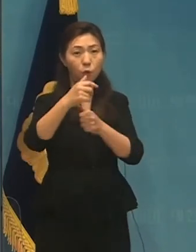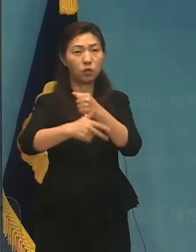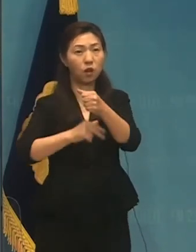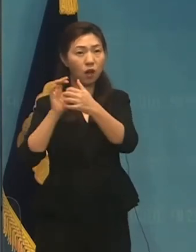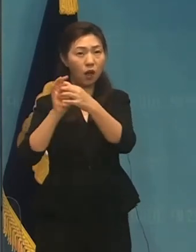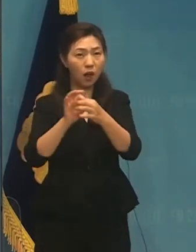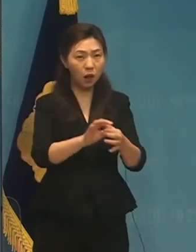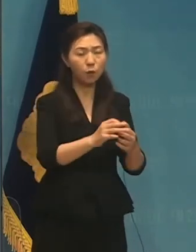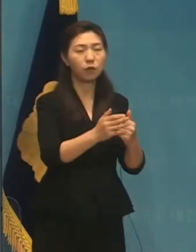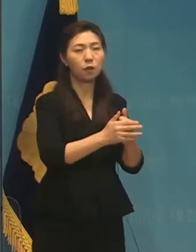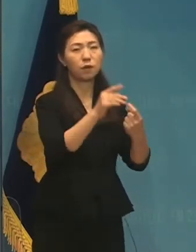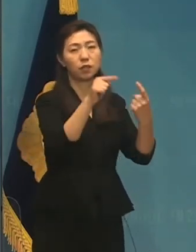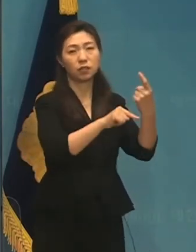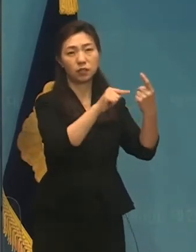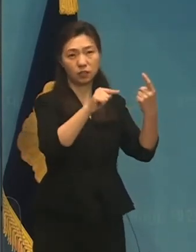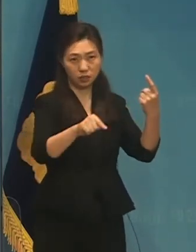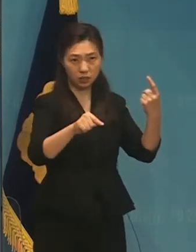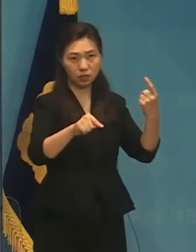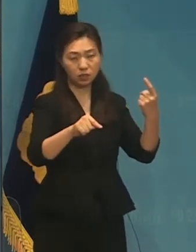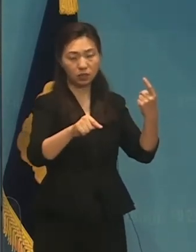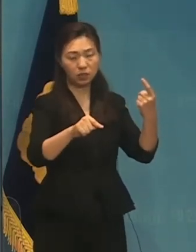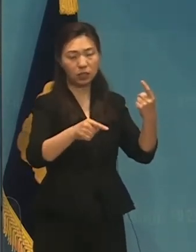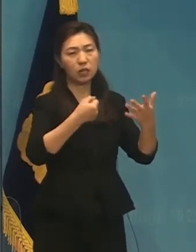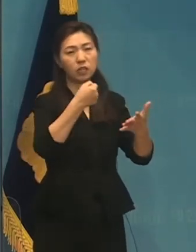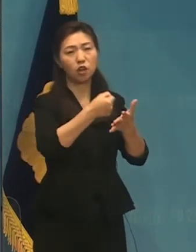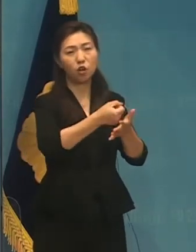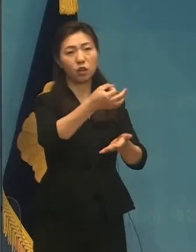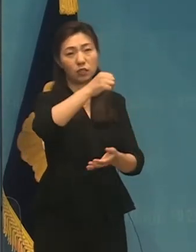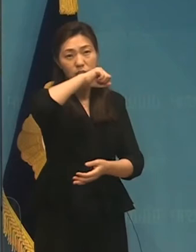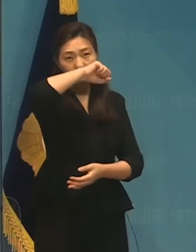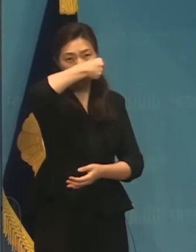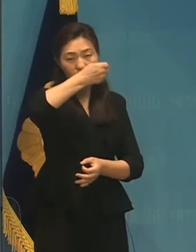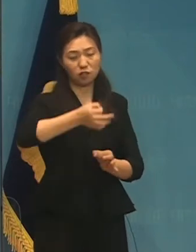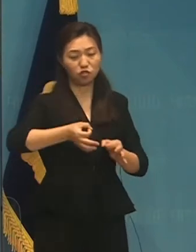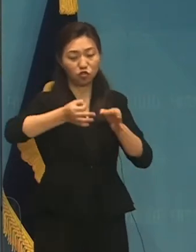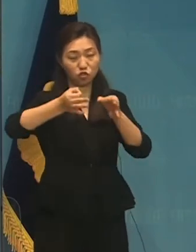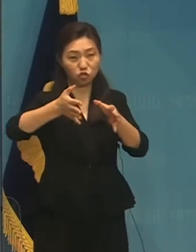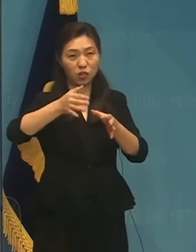고용당 정해진 금액을 투자하는 방식입니다.